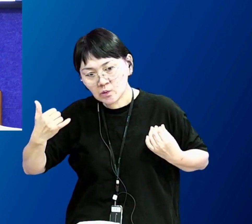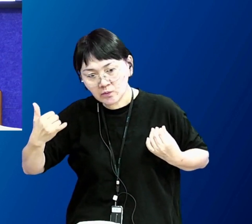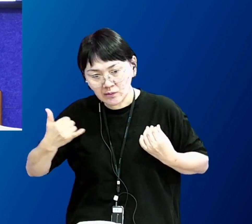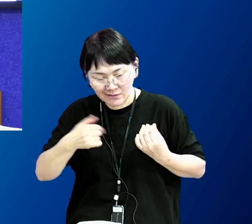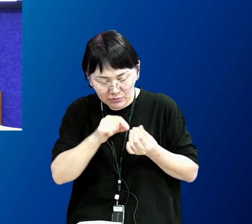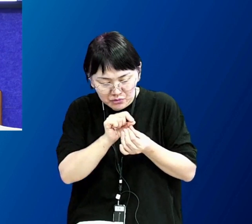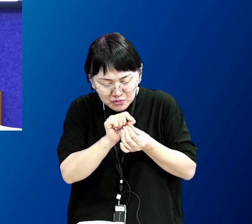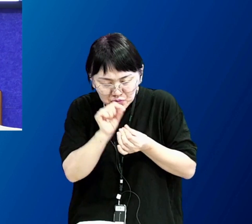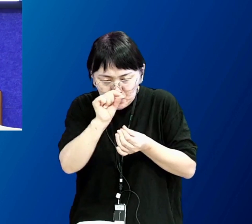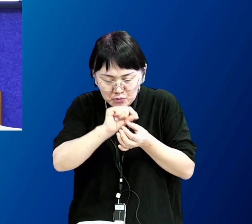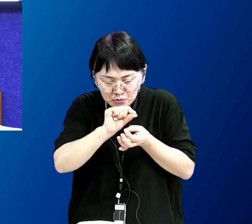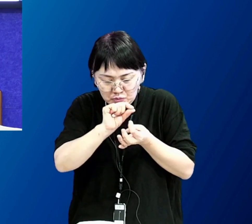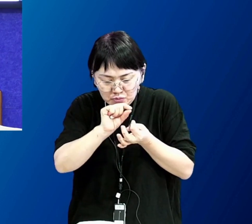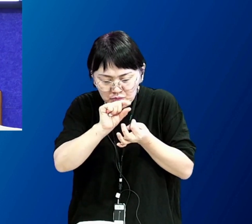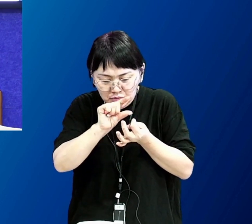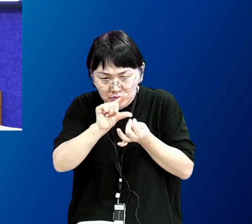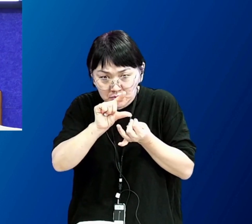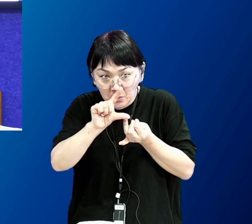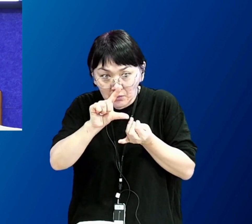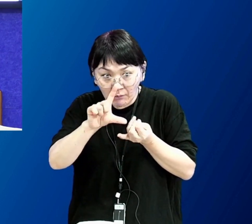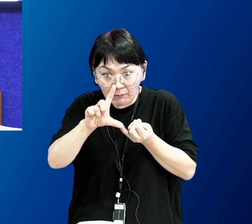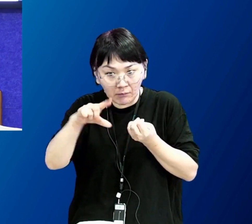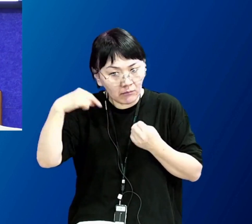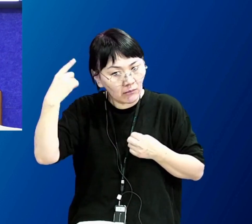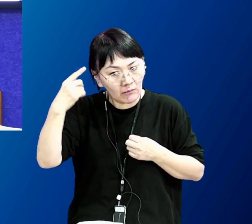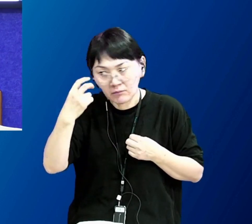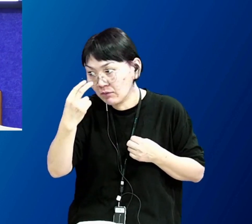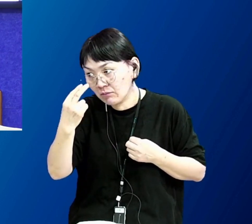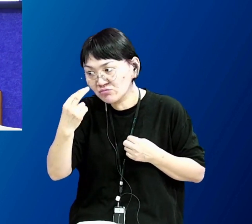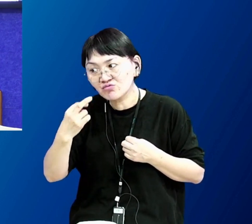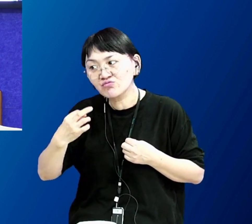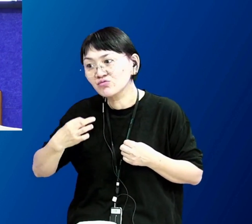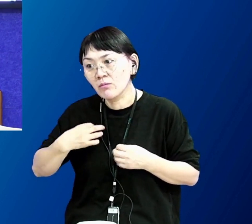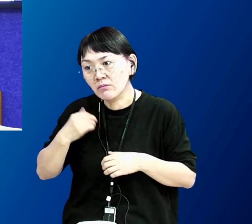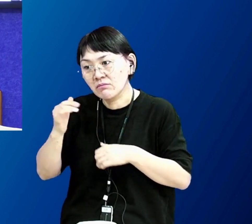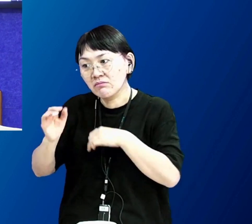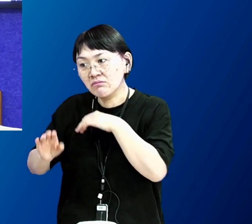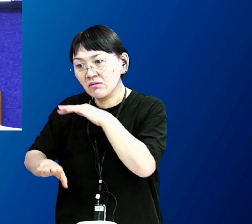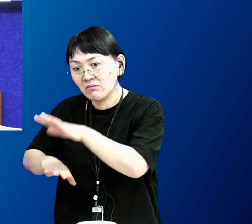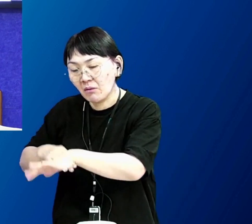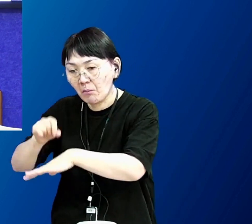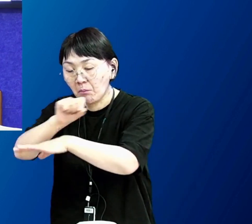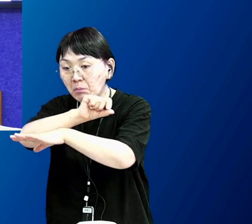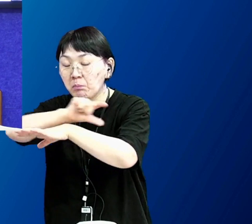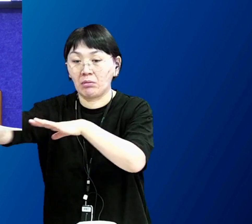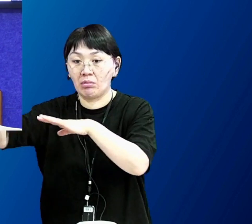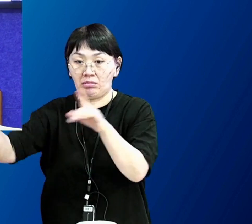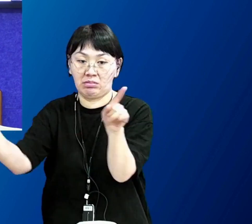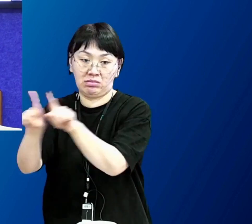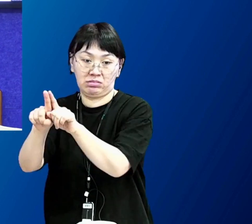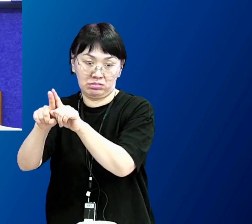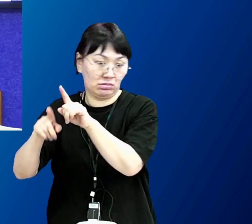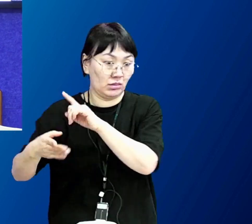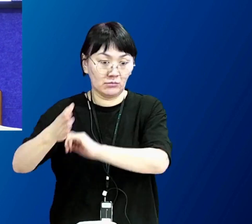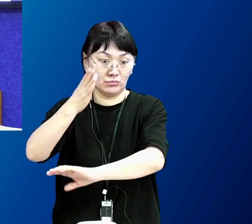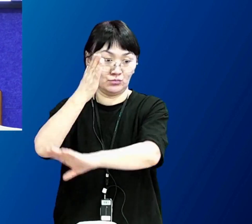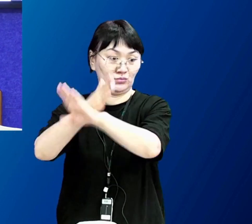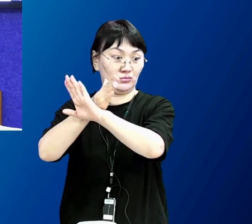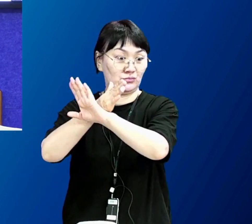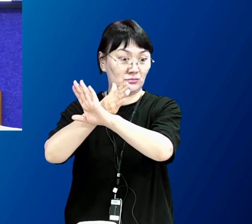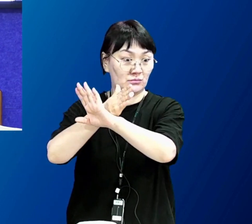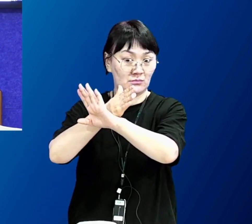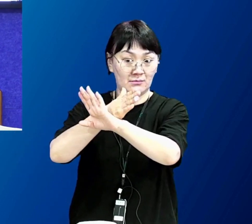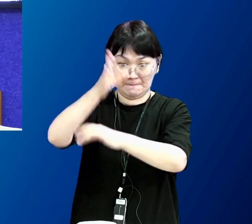тийм л бодсноо, харснаа хэрэгжүүл эхэлдэг ойлгож гин үү. Эцтэй дэр